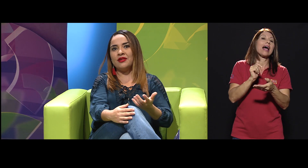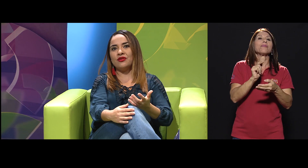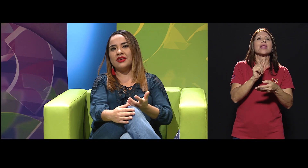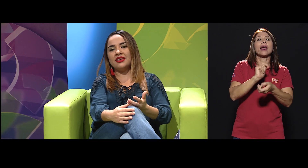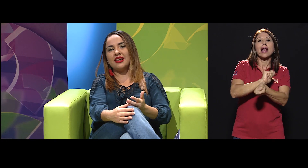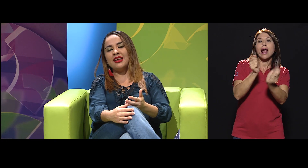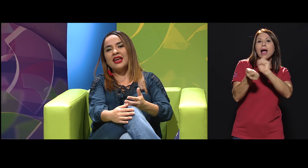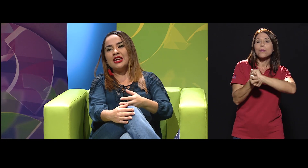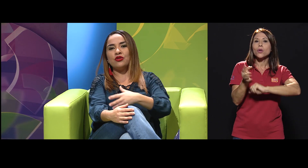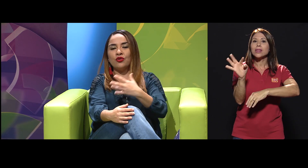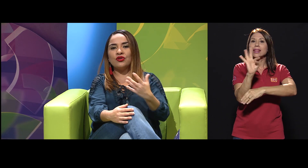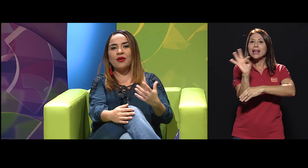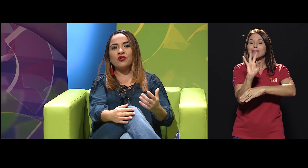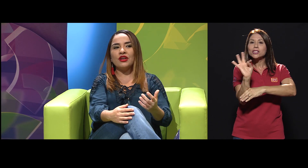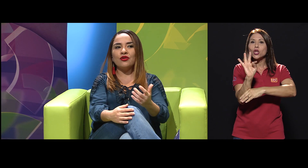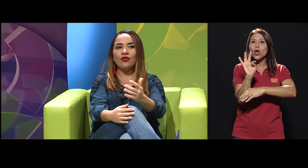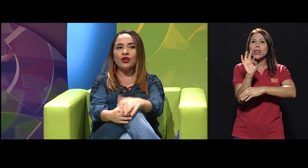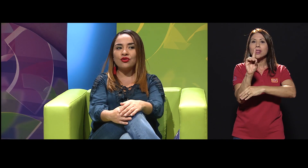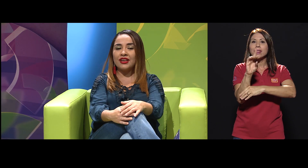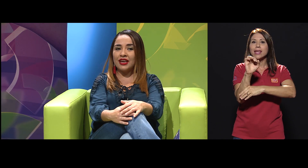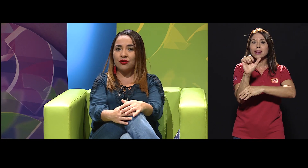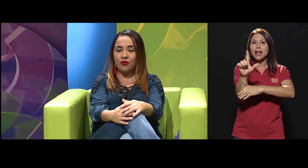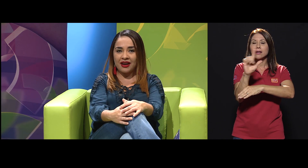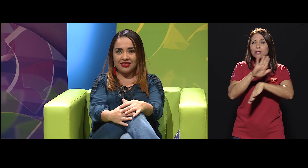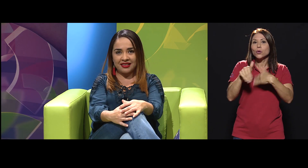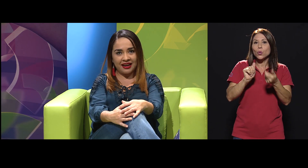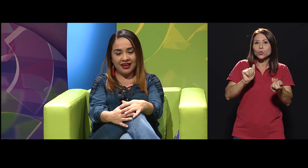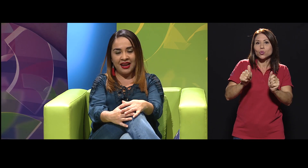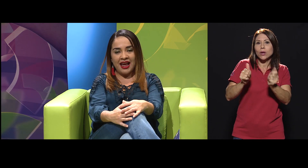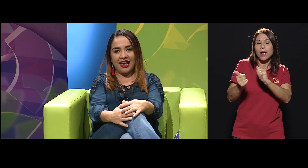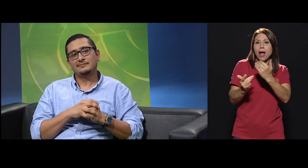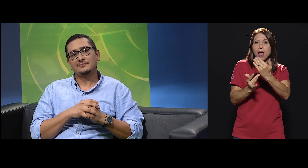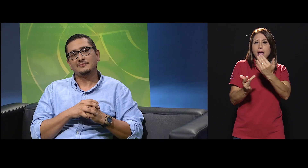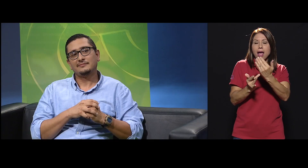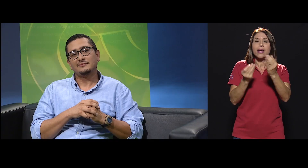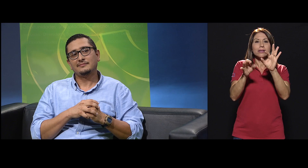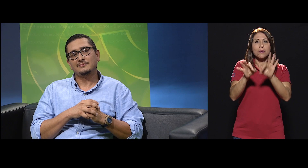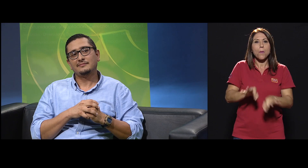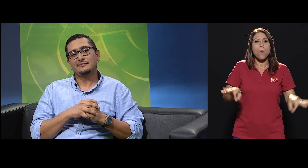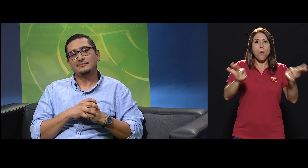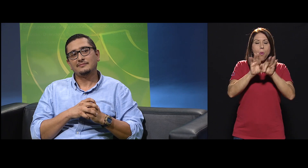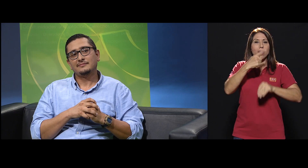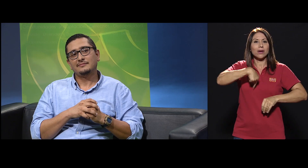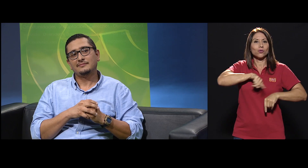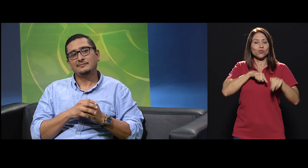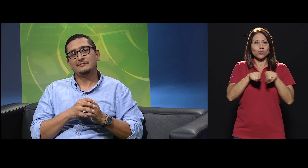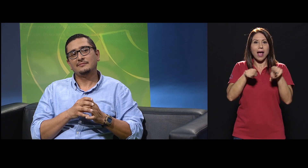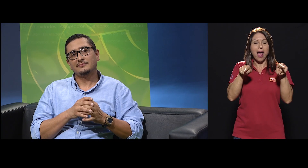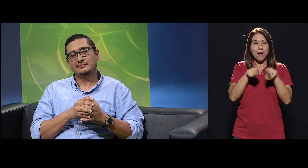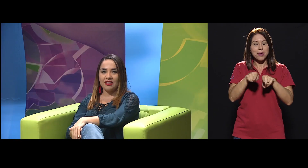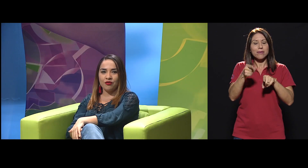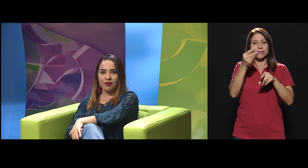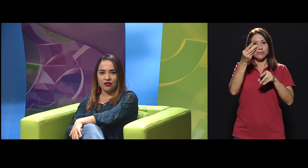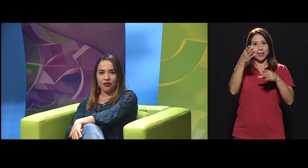a la televisión digital y todos los cambios tecnológicos que eso va a traer, así que es importantísimo que también nosotros tengamos esta información.